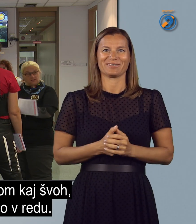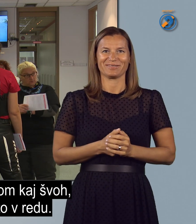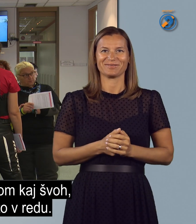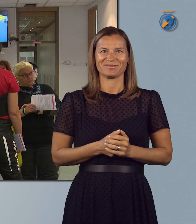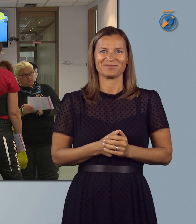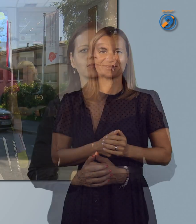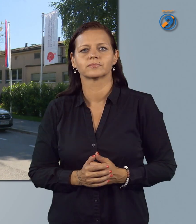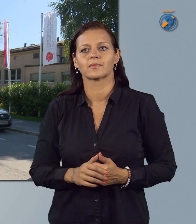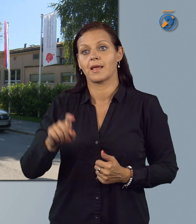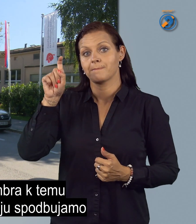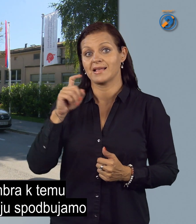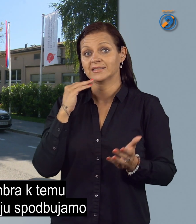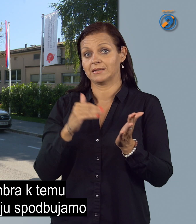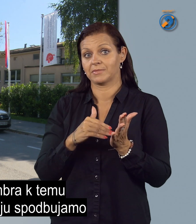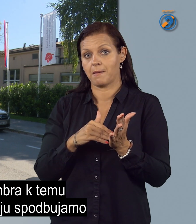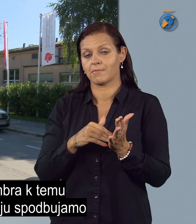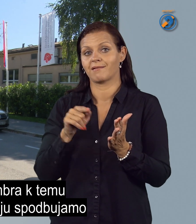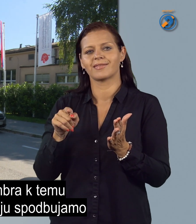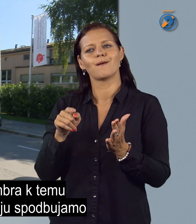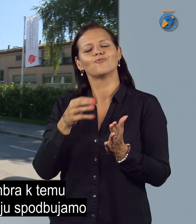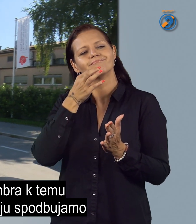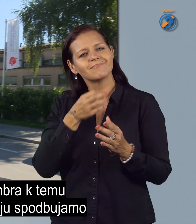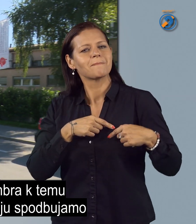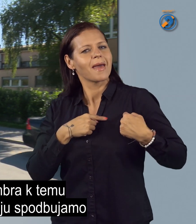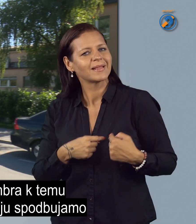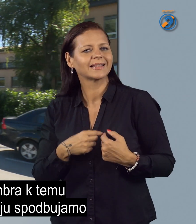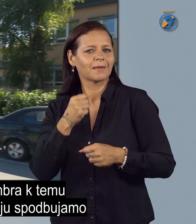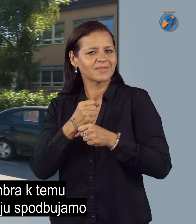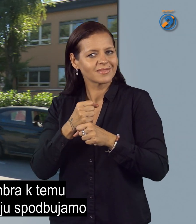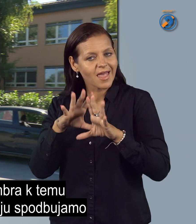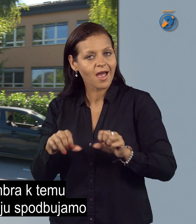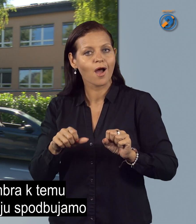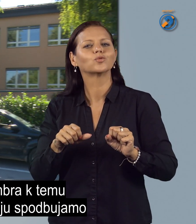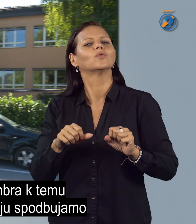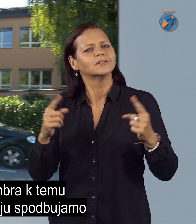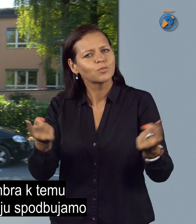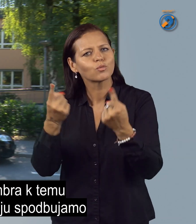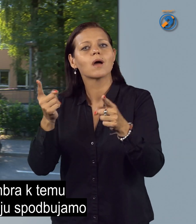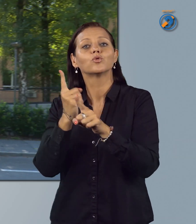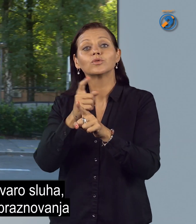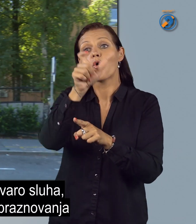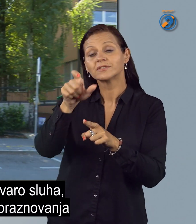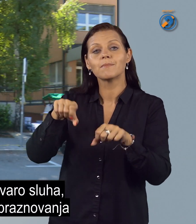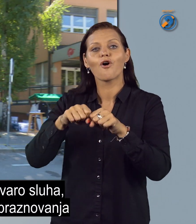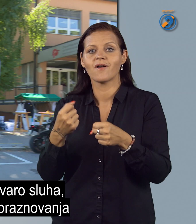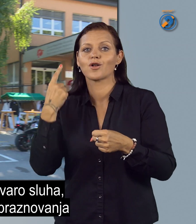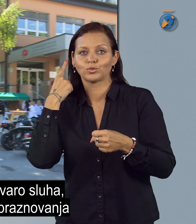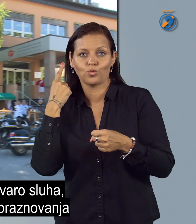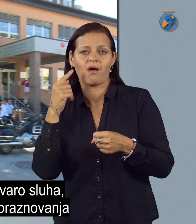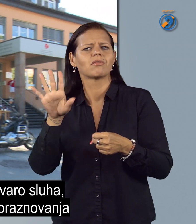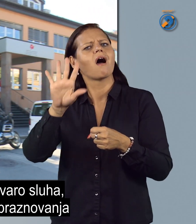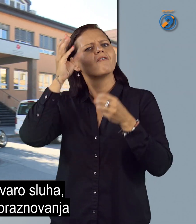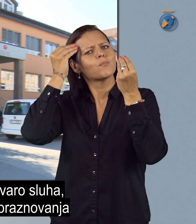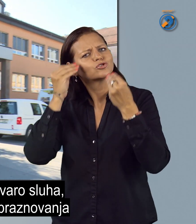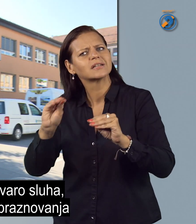v redu. Meseca septembra k temu plemenitemu dejanju spodbujamo tudi osebe z okvaro sluha,